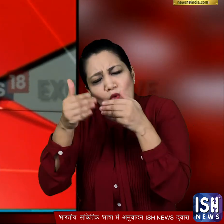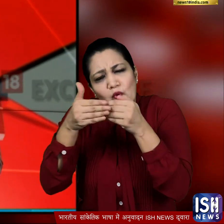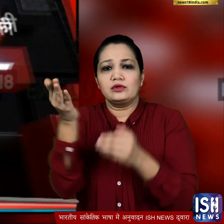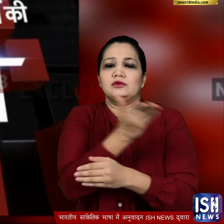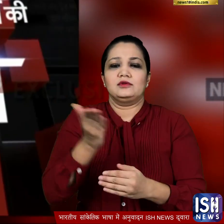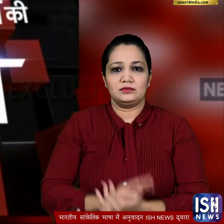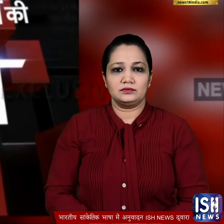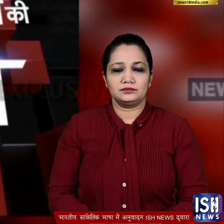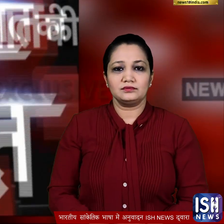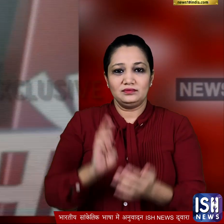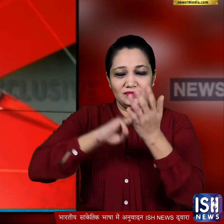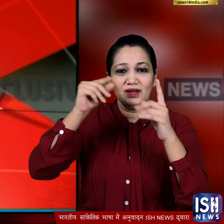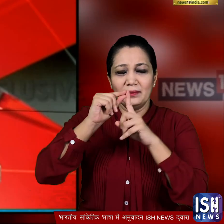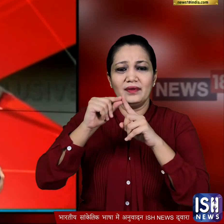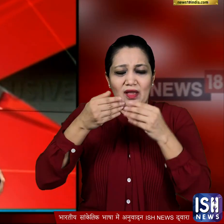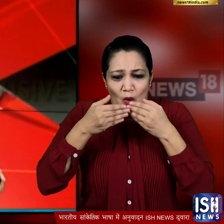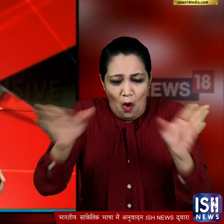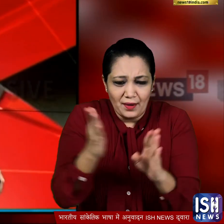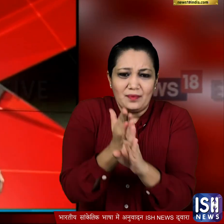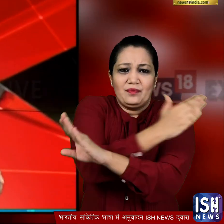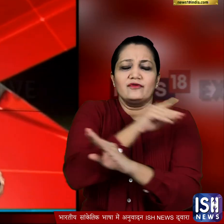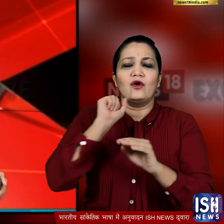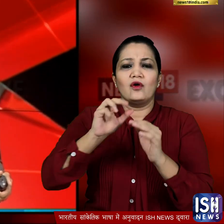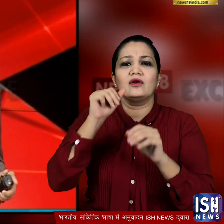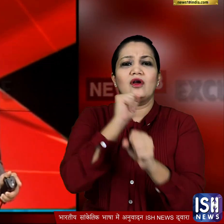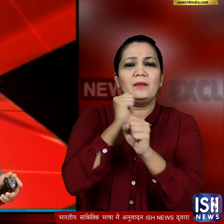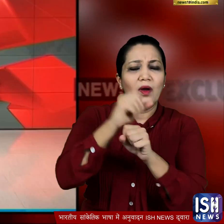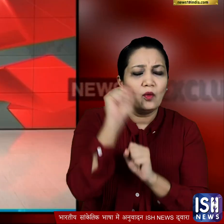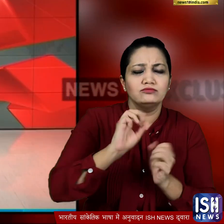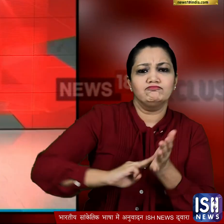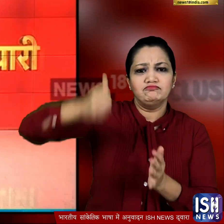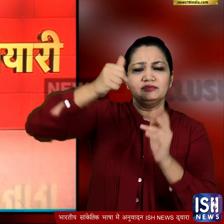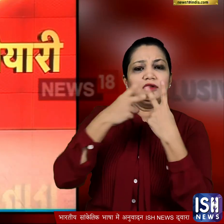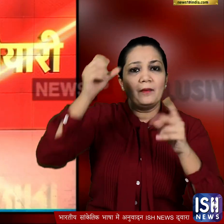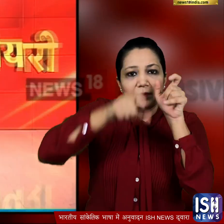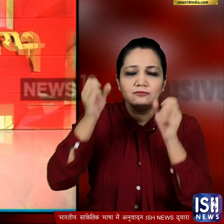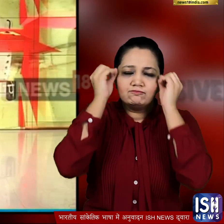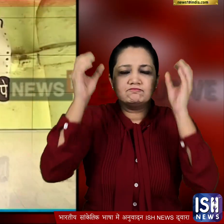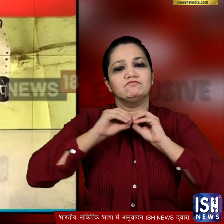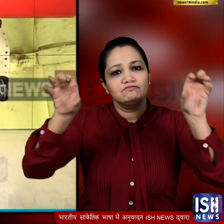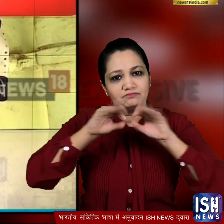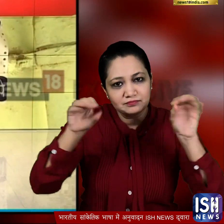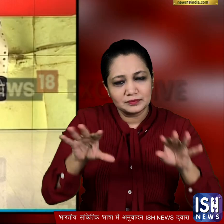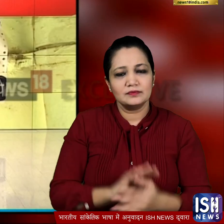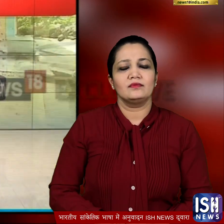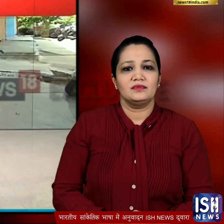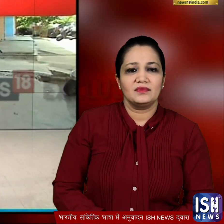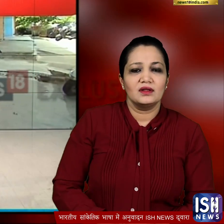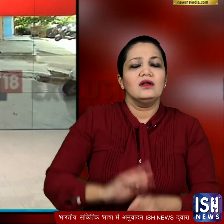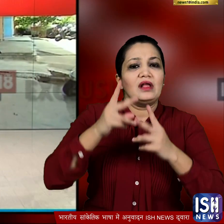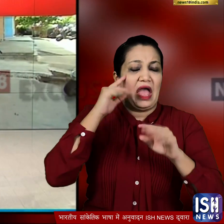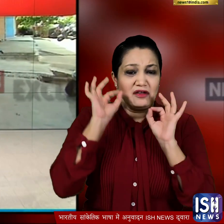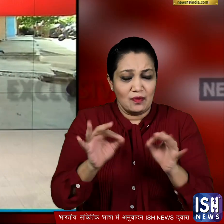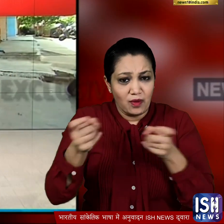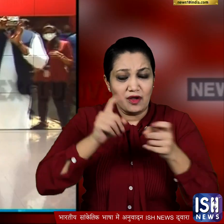का करीबी था। मध्य प्रदेश में अनलॉक से पहले सरकार के मंत्री लोगों को जागरूक करने में जुट गए। अगर हालात काबू में रहे